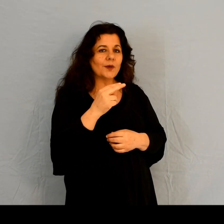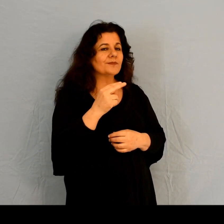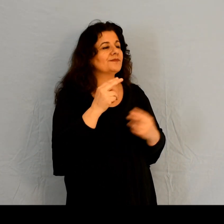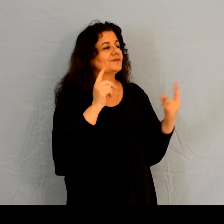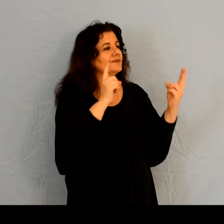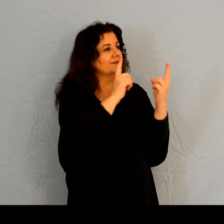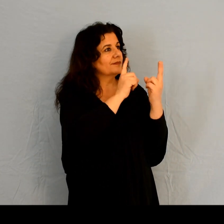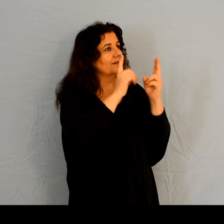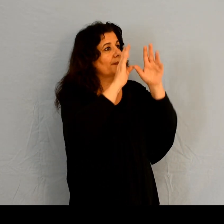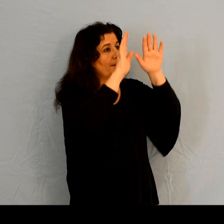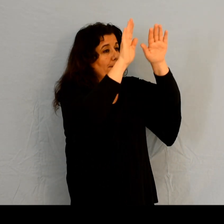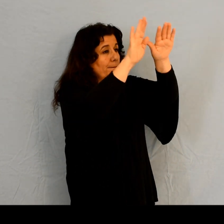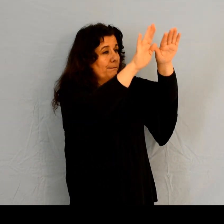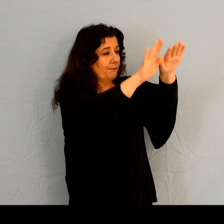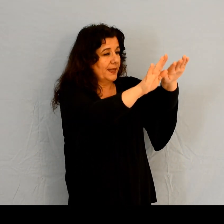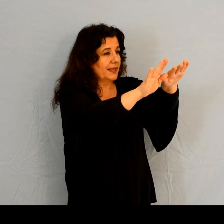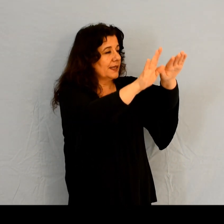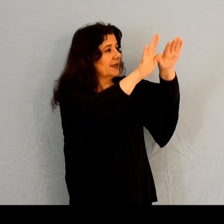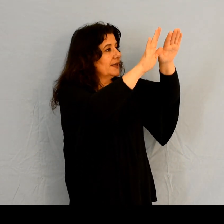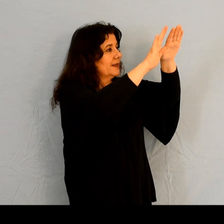Puis il dit à Marie, sa mère :